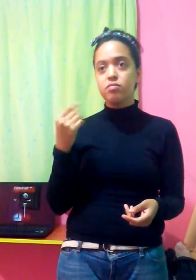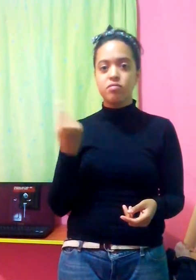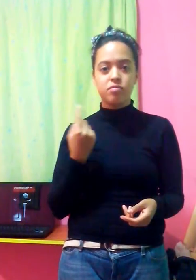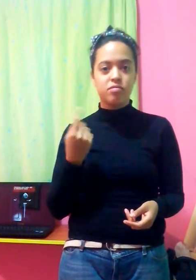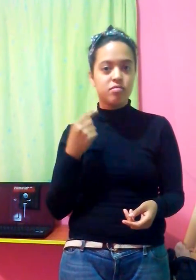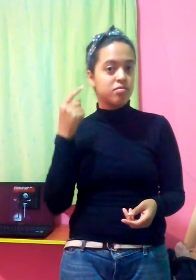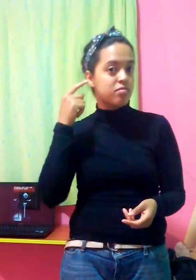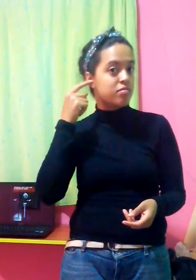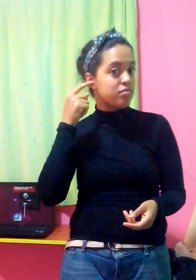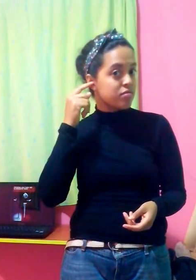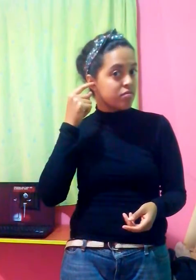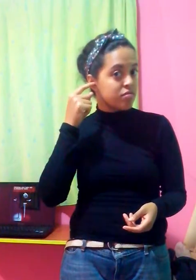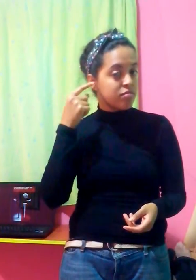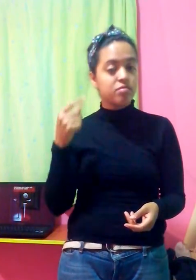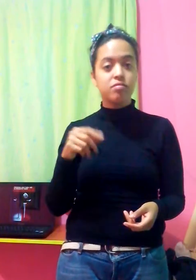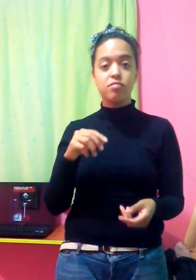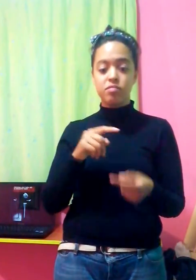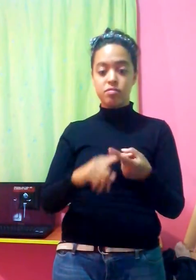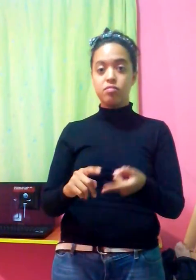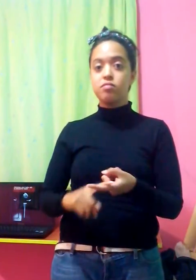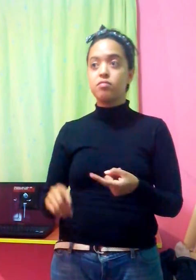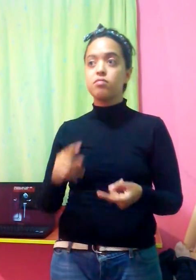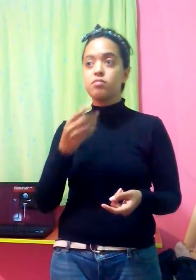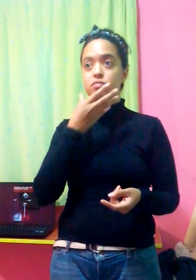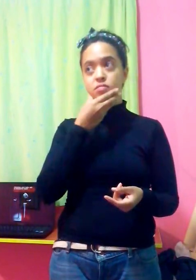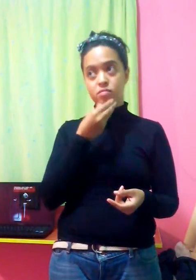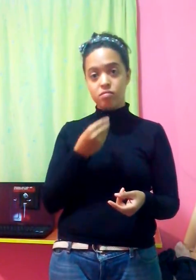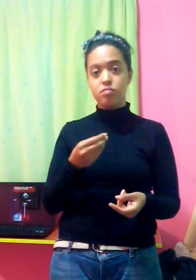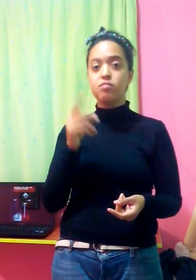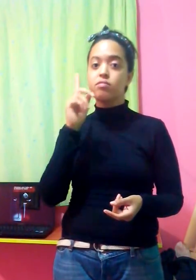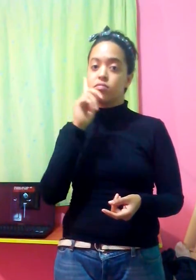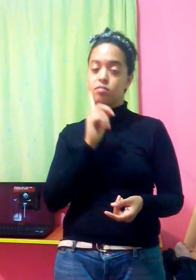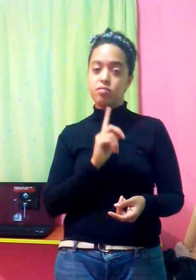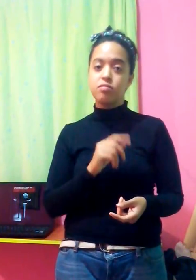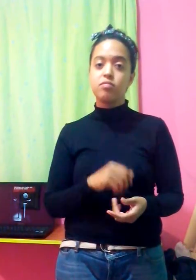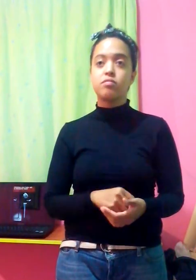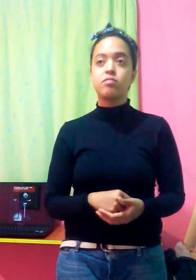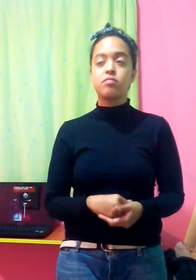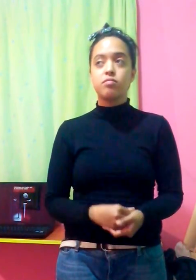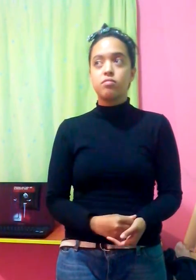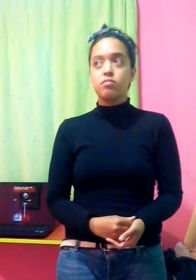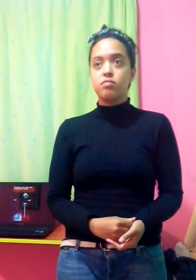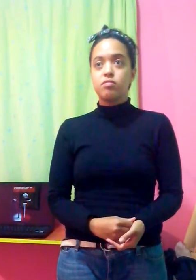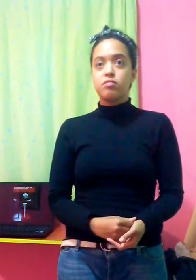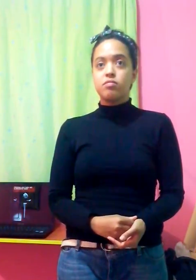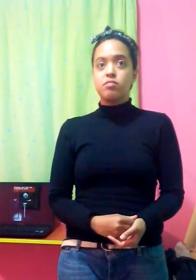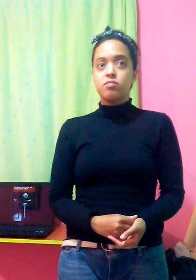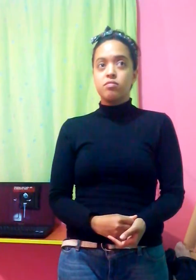la mujer y en el hombre? Ay, por favor, señores, ustedes saben que sí. A mí me acaba de pasar hace unos días en la casa.